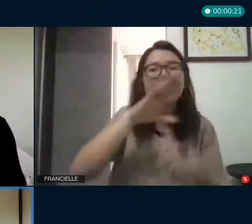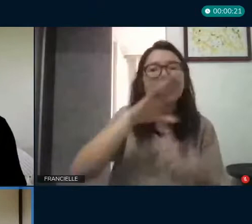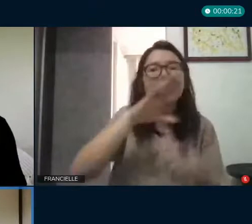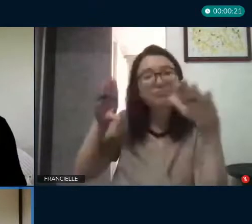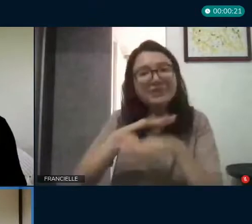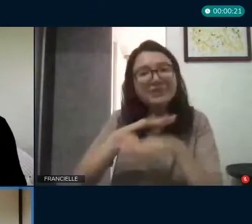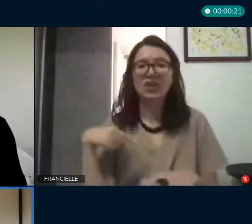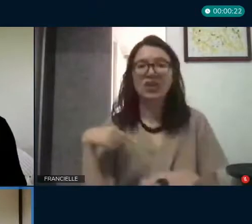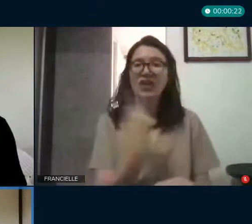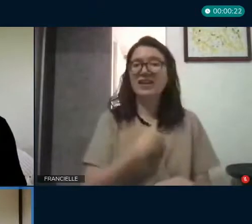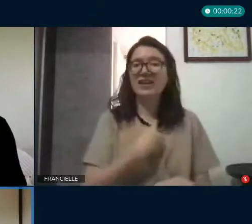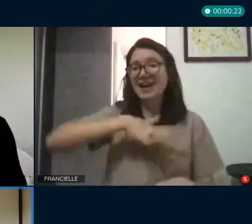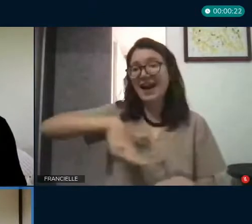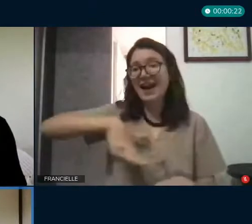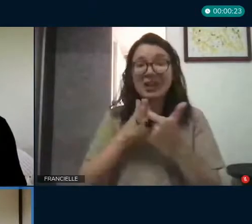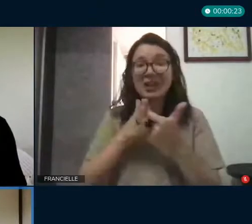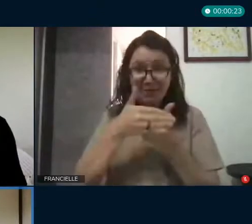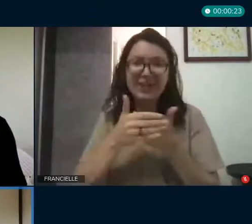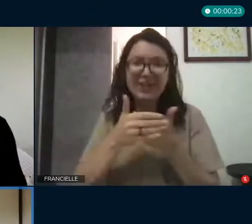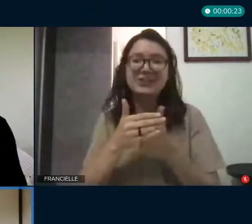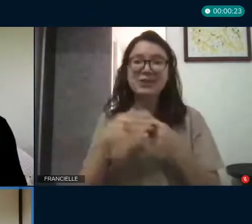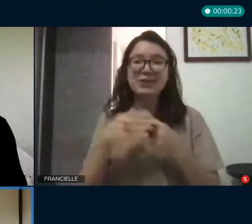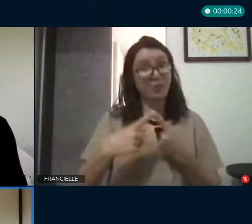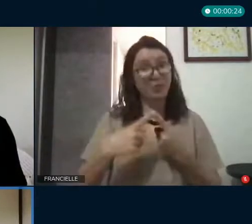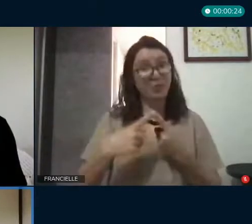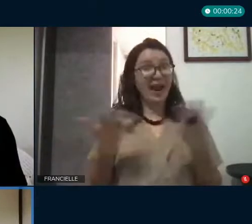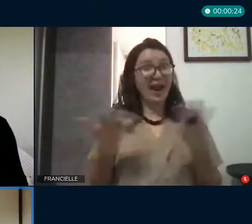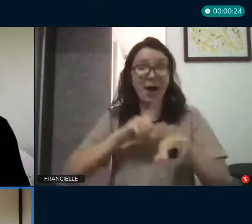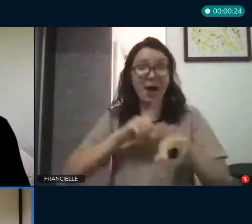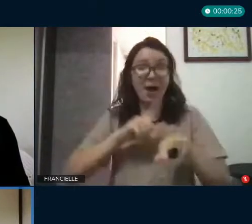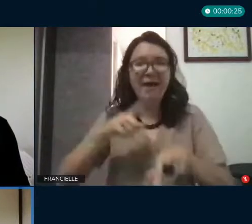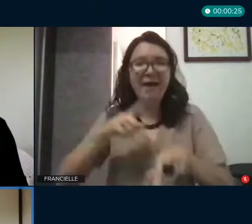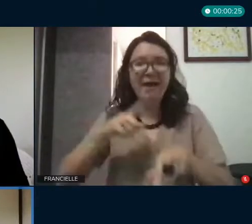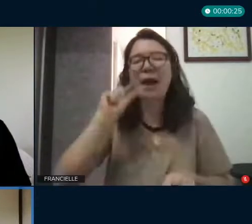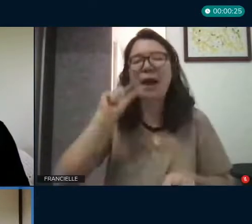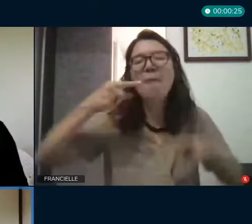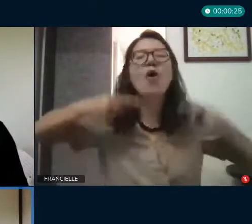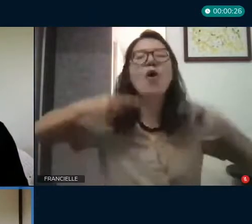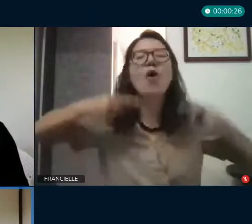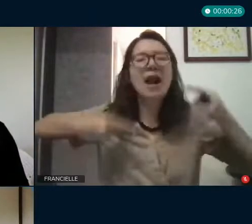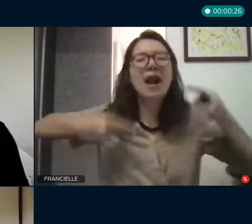É extremamente importante que nós possamos